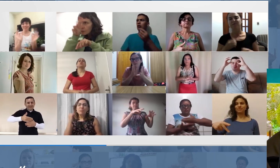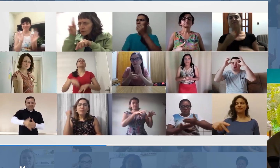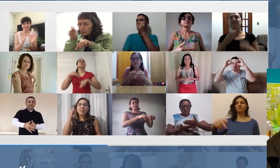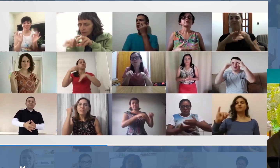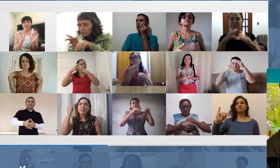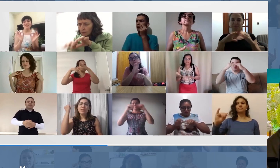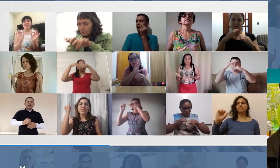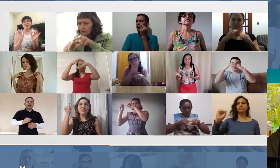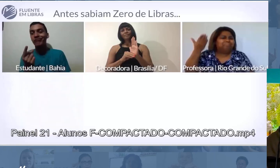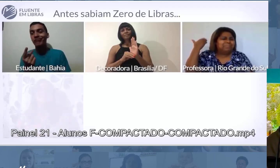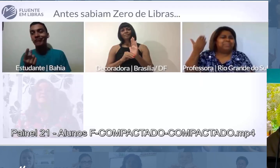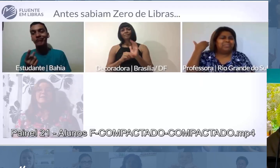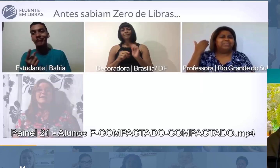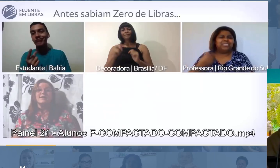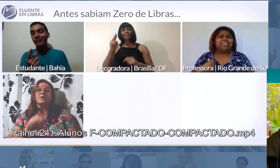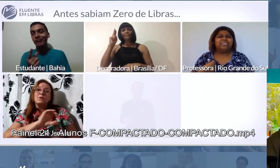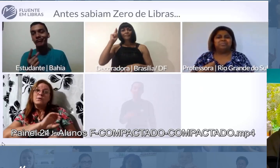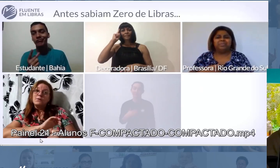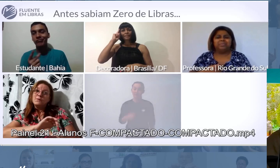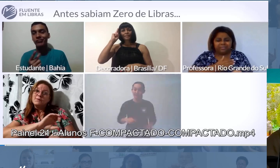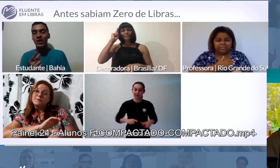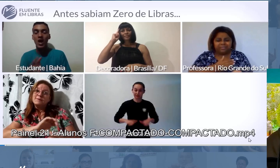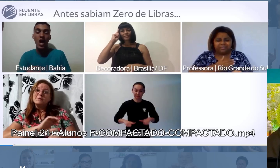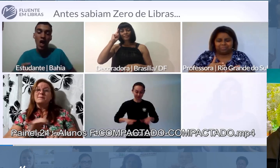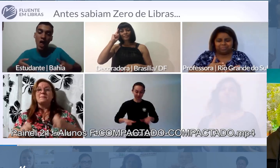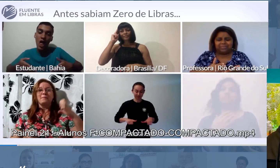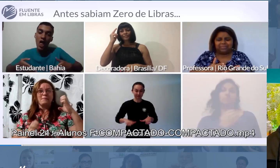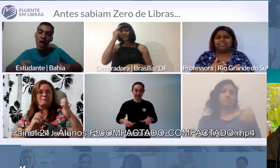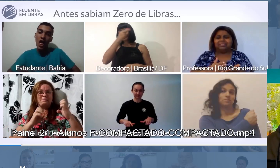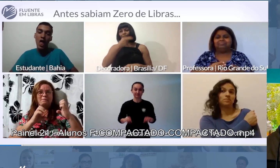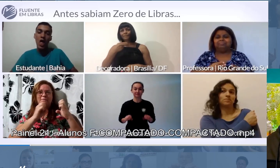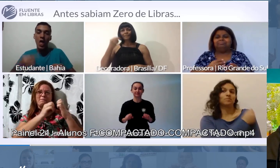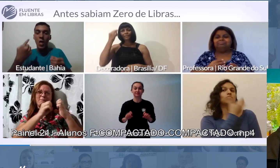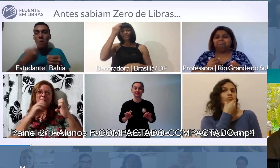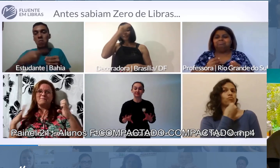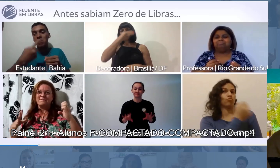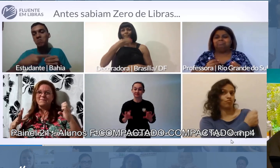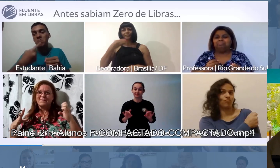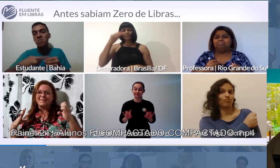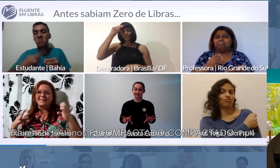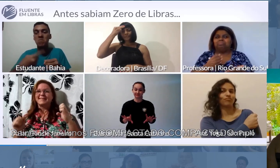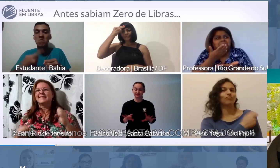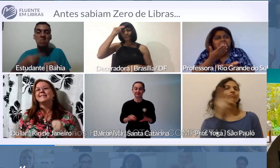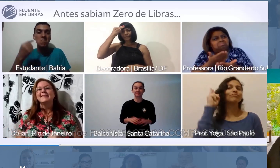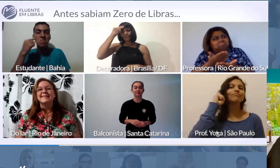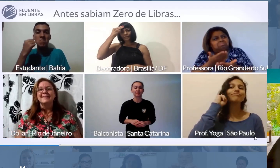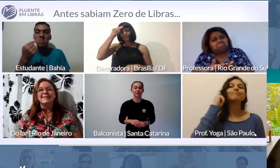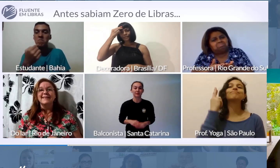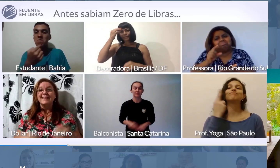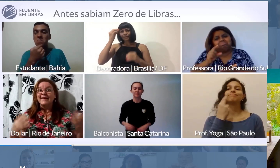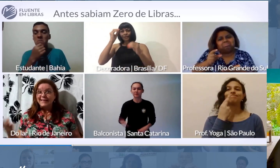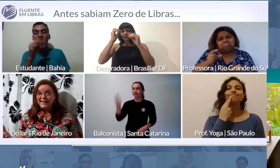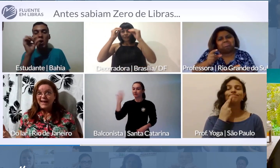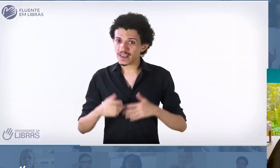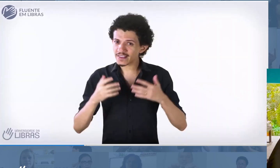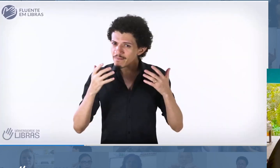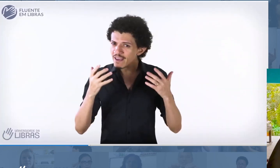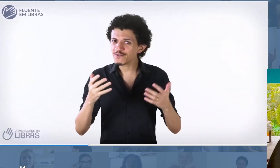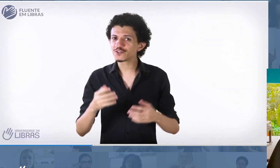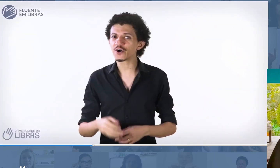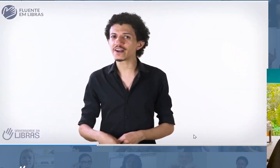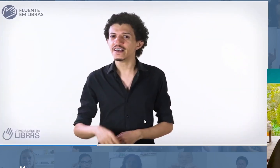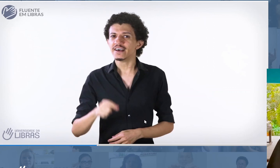e assim por diante. A grande questão, aqui, por exemplo, essas pessoas aqui, olha, não sabiam nada